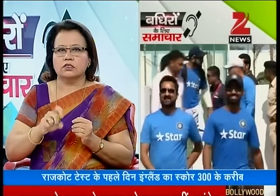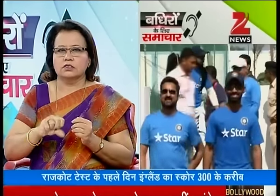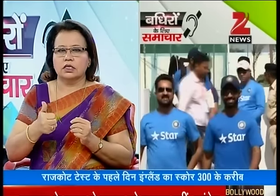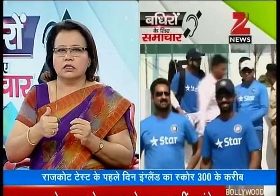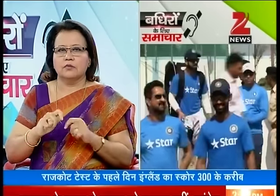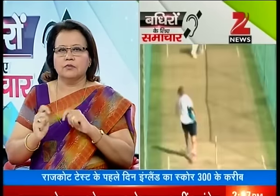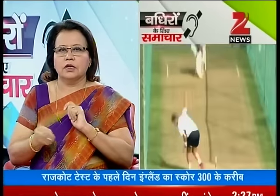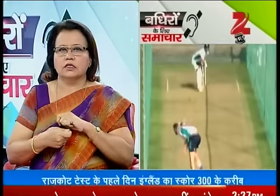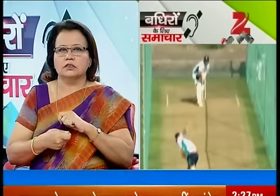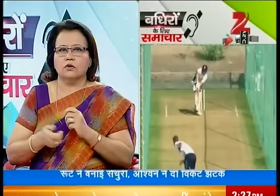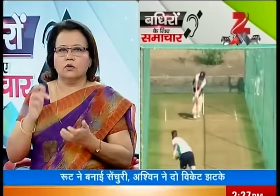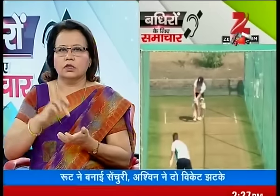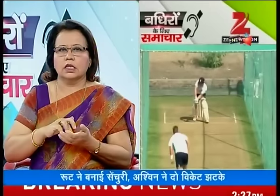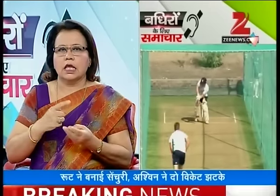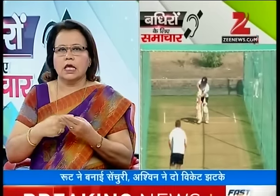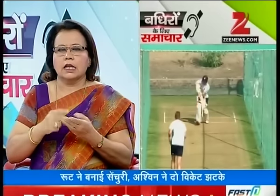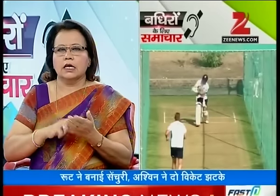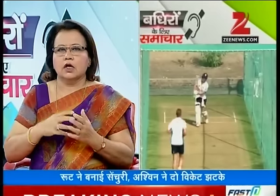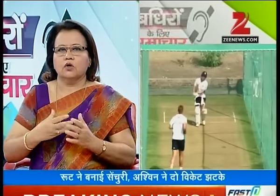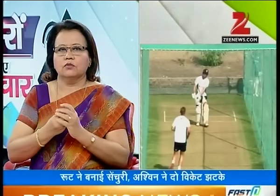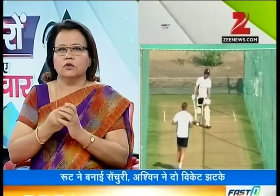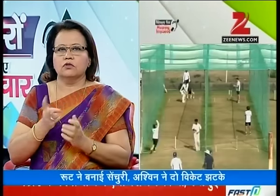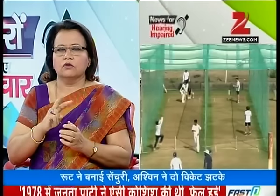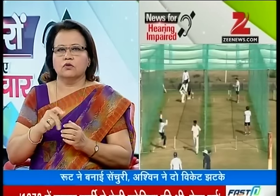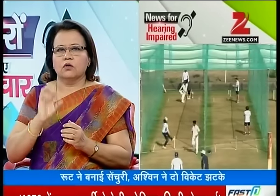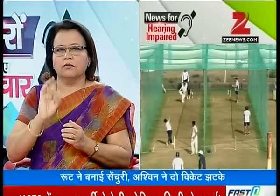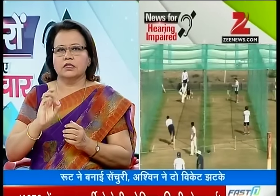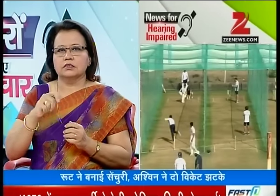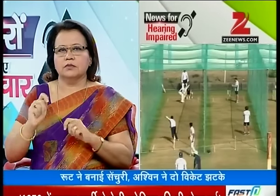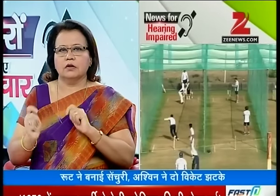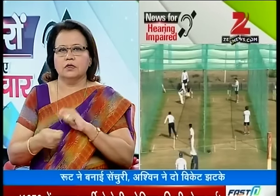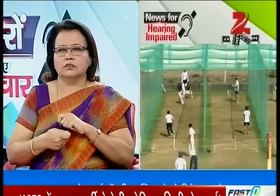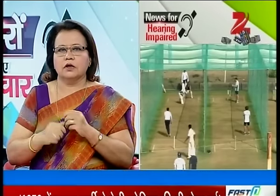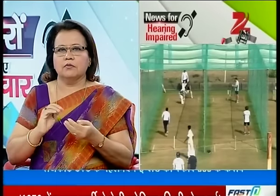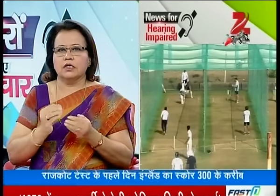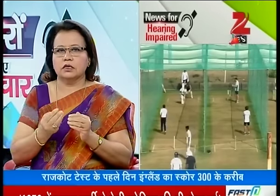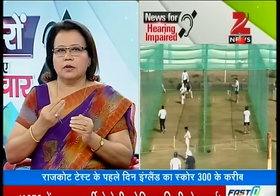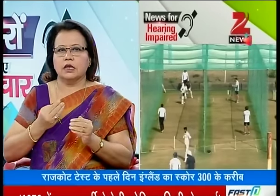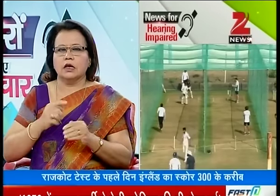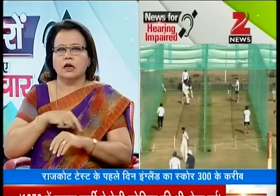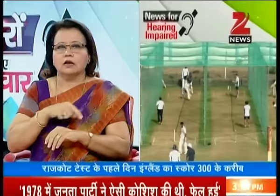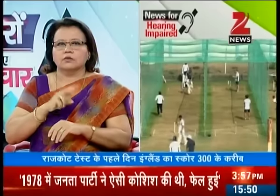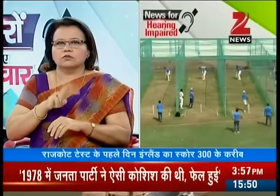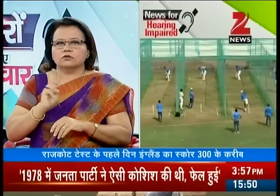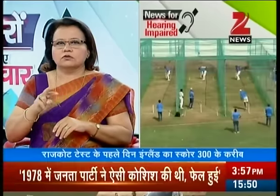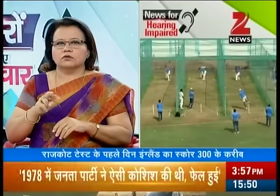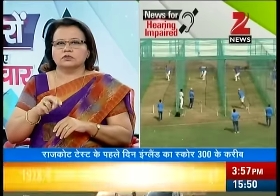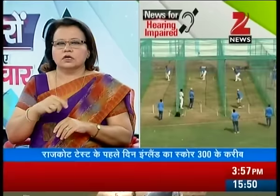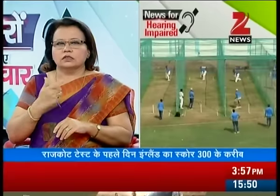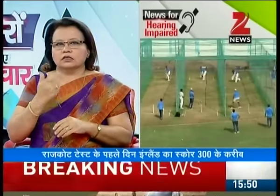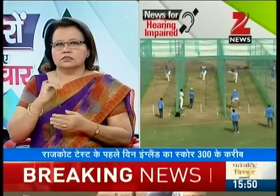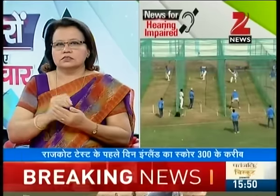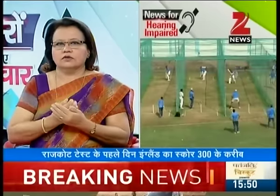टॉस जीतकर बल्लेबाजी करने उतरी इंग्लैंड टीम के दोनों सलामी बल्लेबाजों को मैच के पहले घंटे में